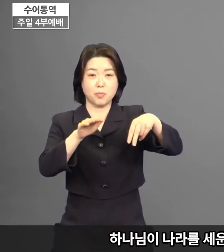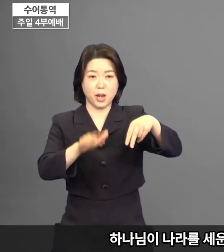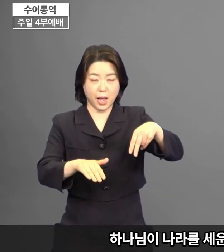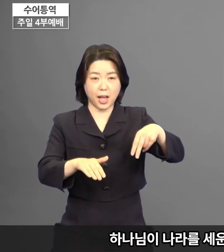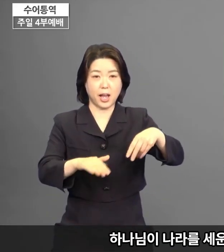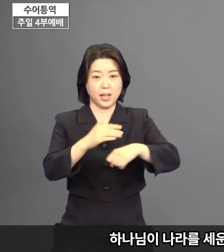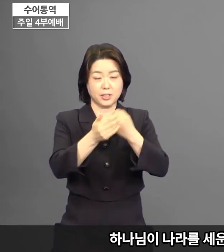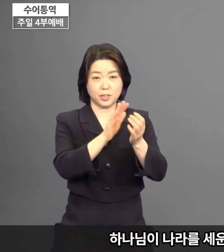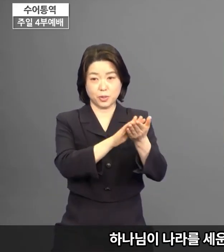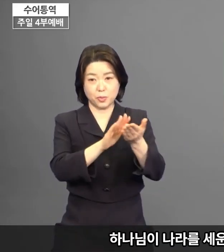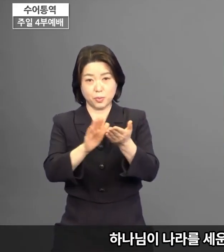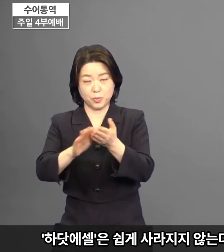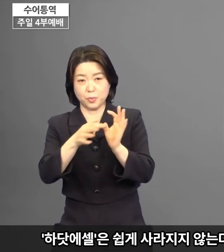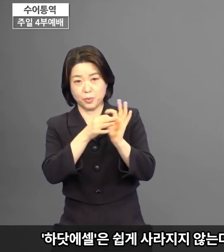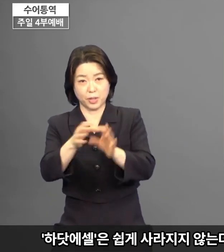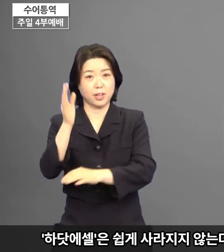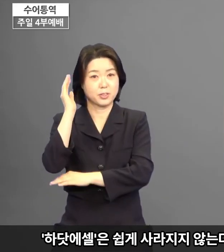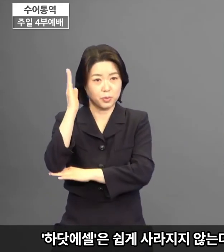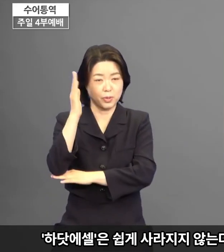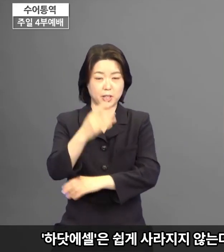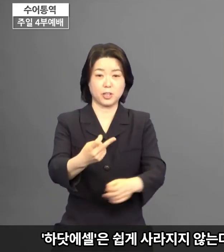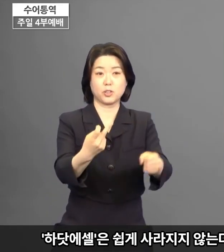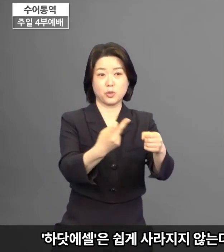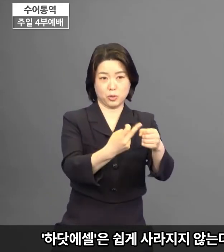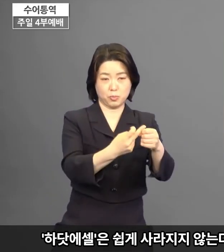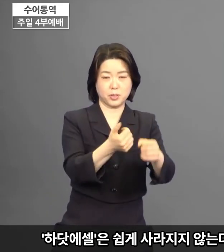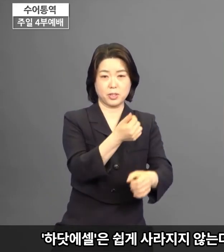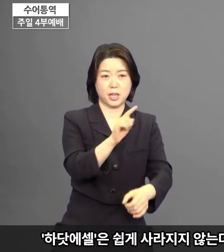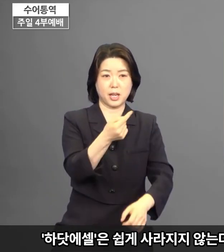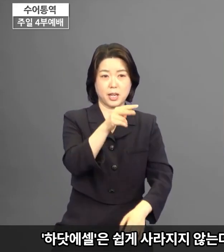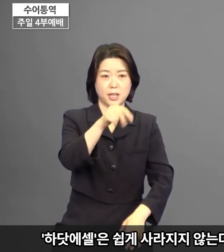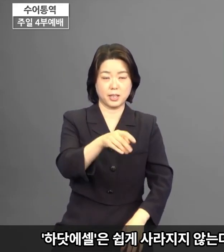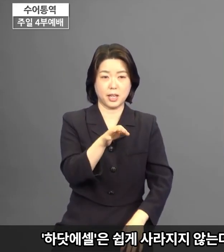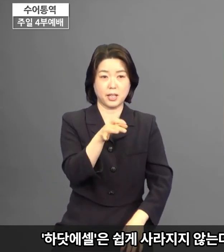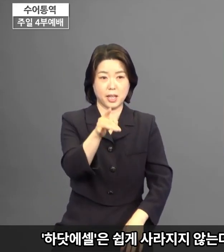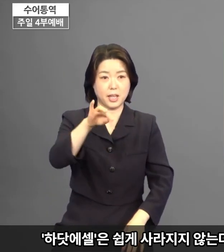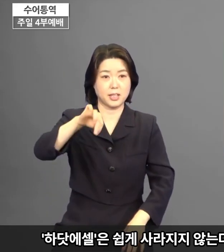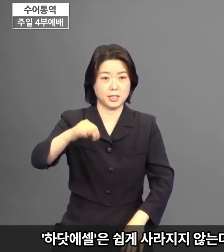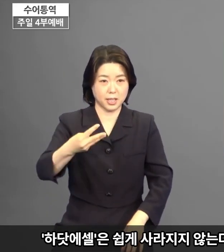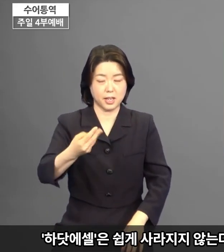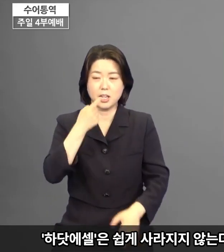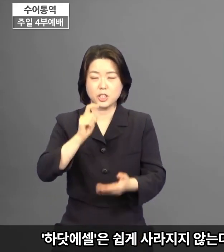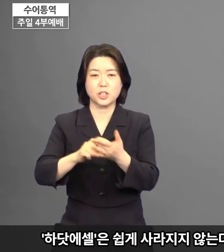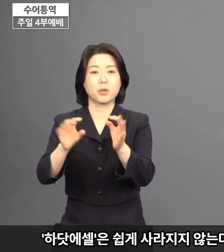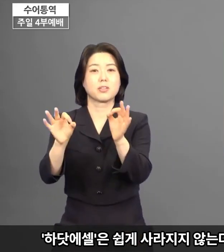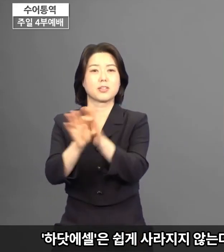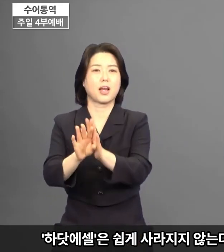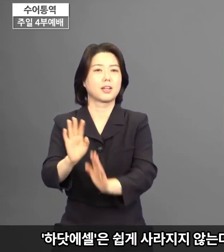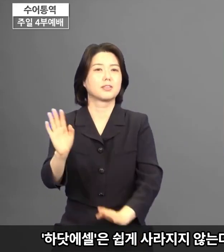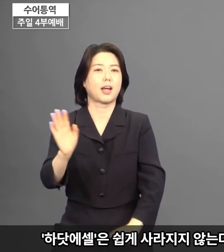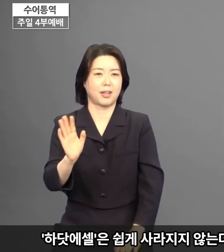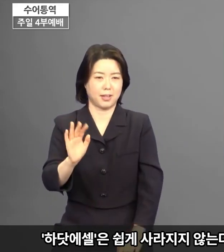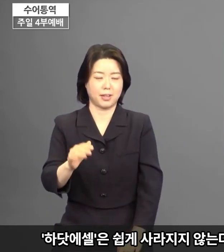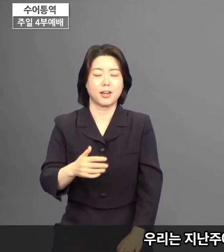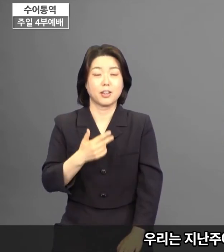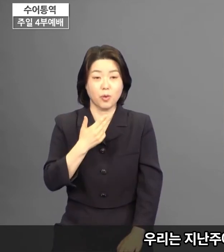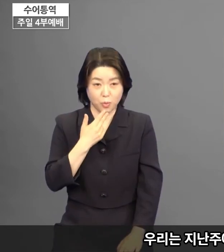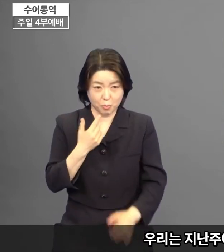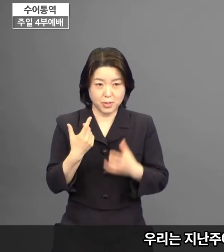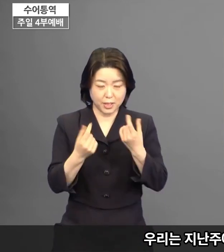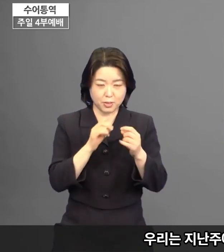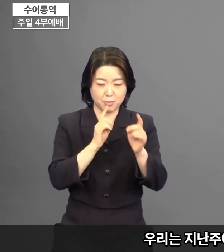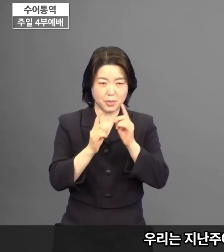하나님의 나라를 세운 사람 12번째입니다. 하닷에셀은 쉽게 사라지지 않는다라는 제목의 말씀을 나누겠습니다.